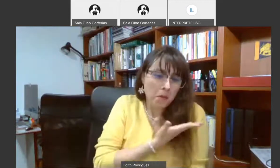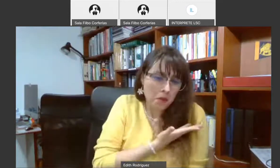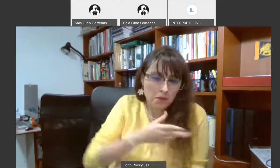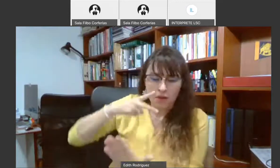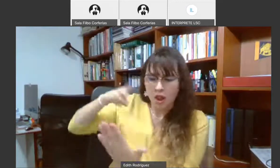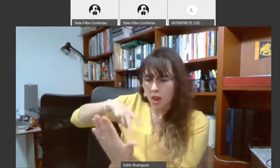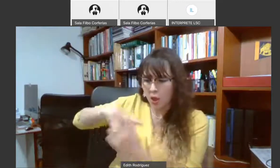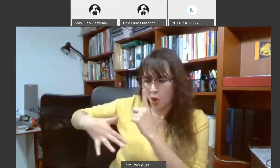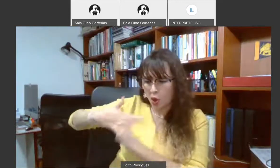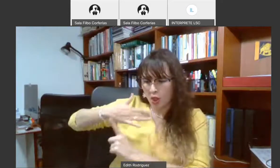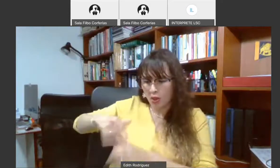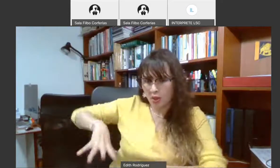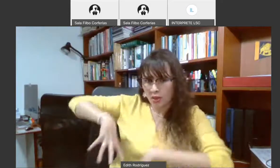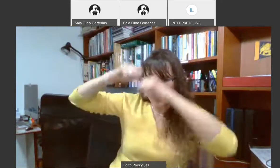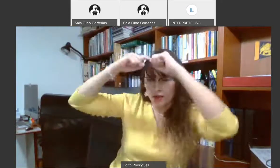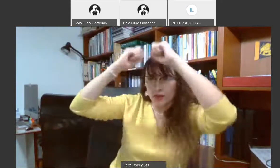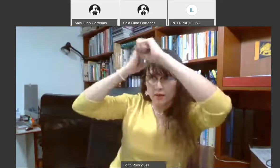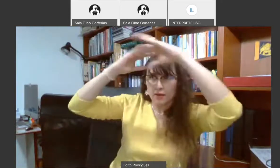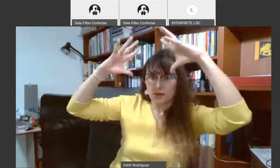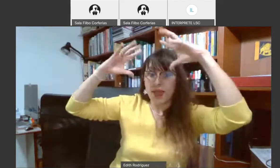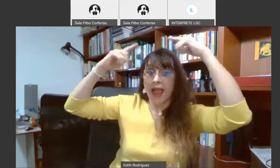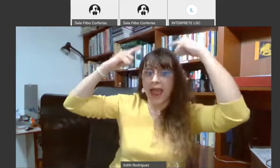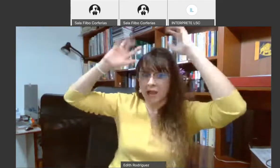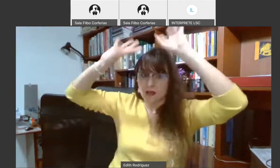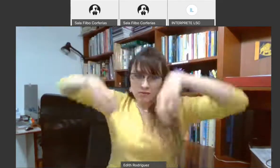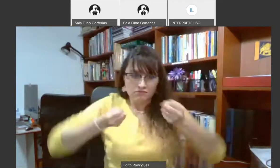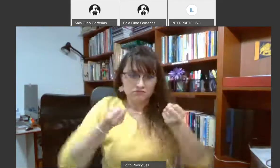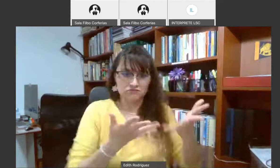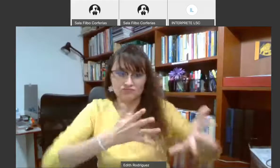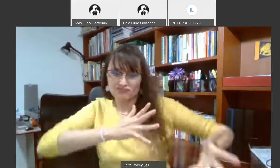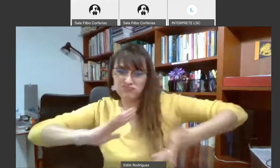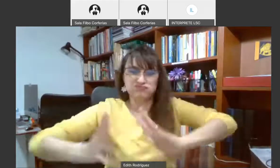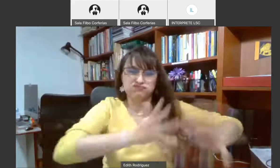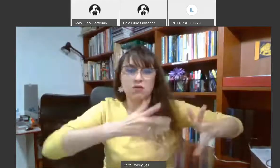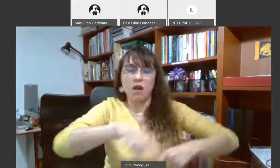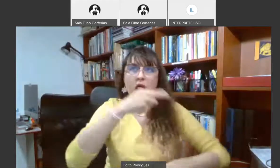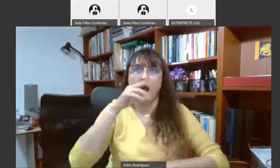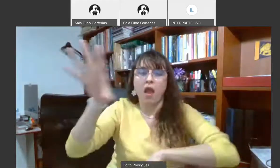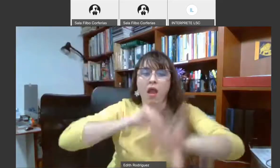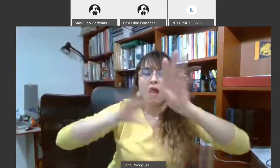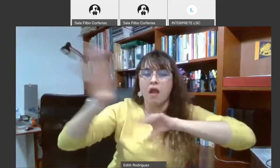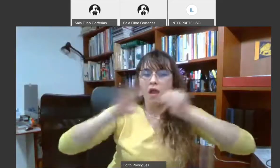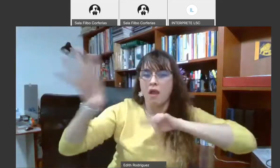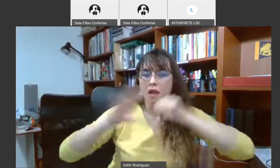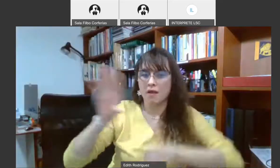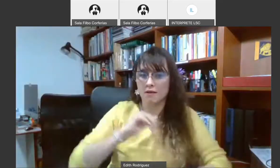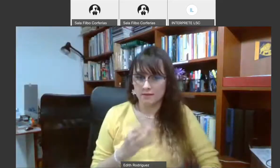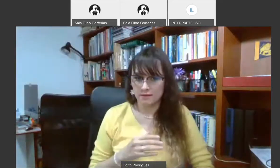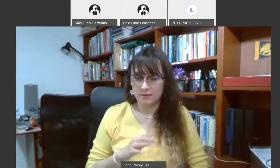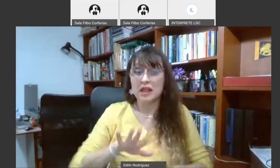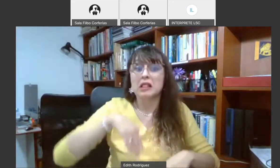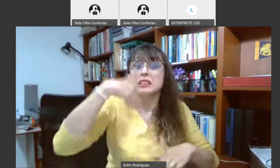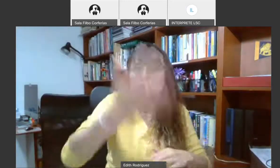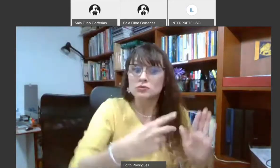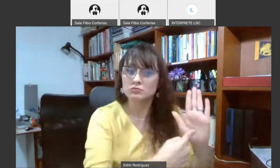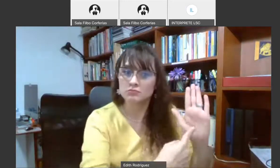de la ciudad como un lugar donde hay muchos edificios, hay calles, entonces es importante hacer como esa representación mental